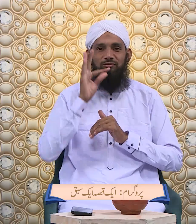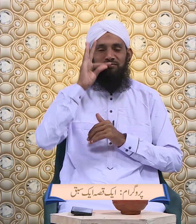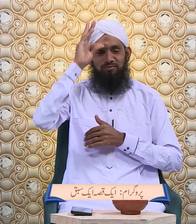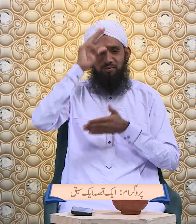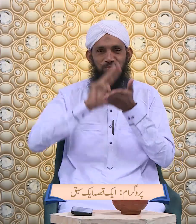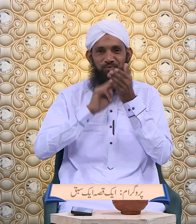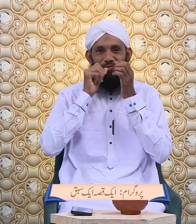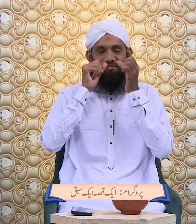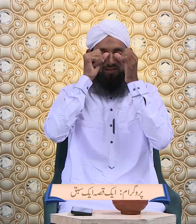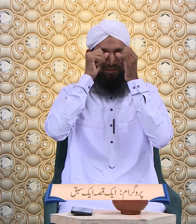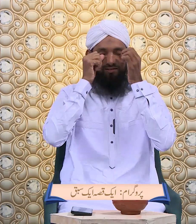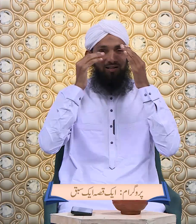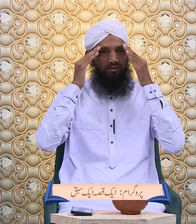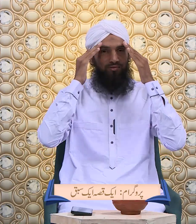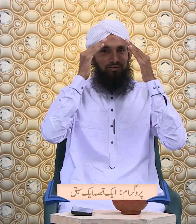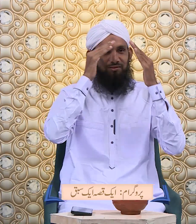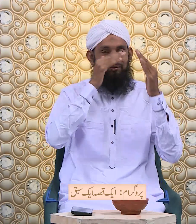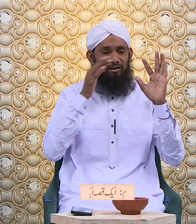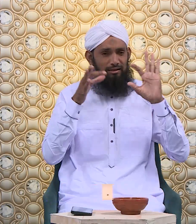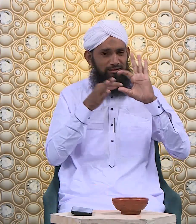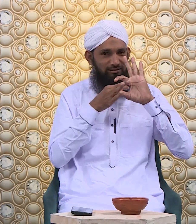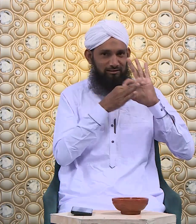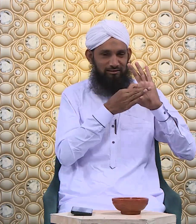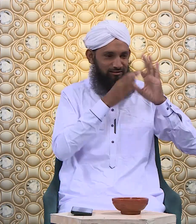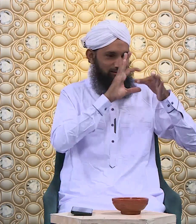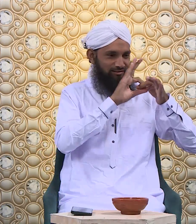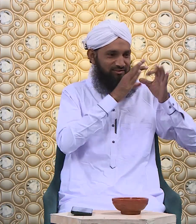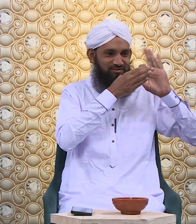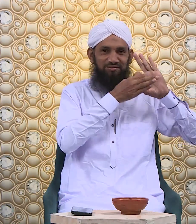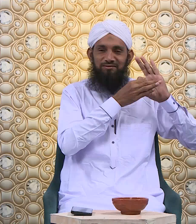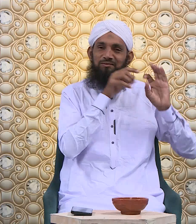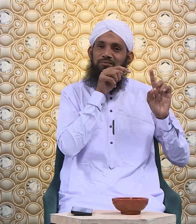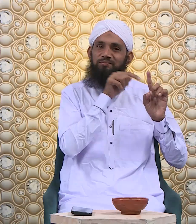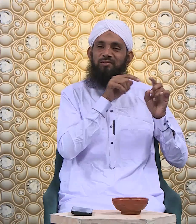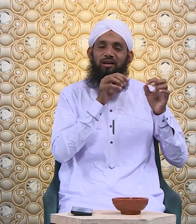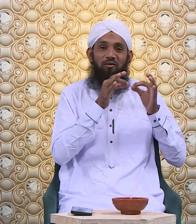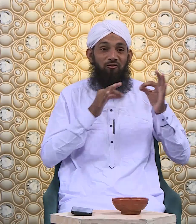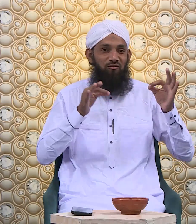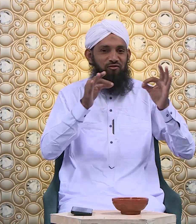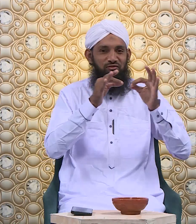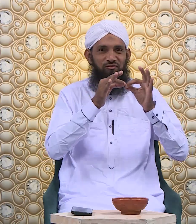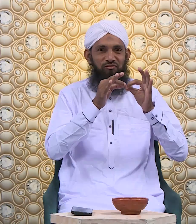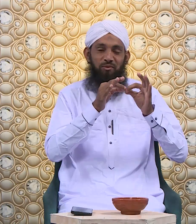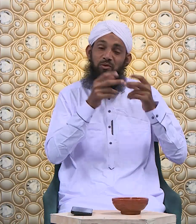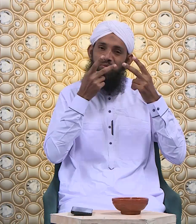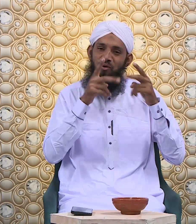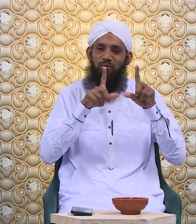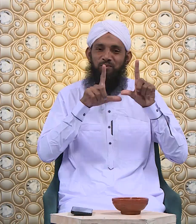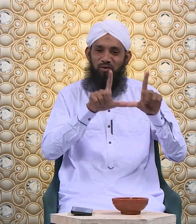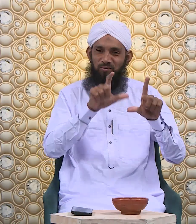کریم صلی اللہ علیہ وآلہ وسحبی وسلم سے تعلق کی وجہ سے آپ رضی اللہ عنہ اہل بیت اتھار کا بہت خیال لکھا کرتے